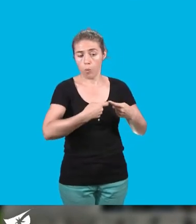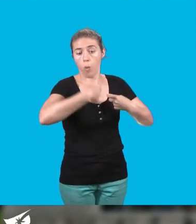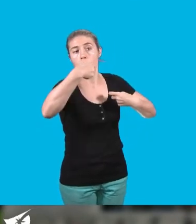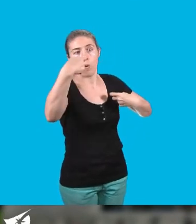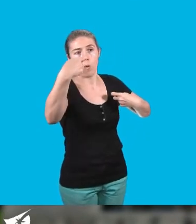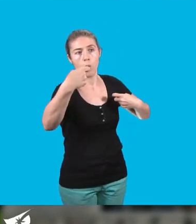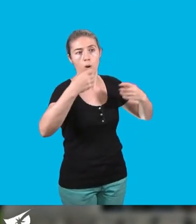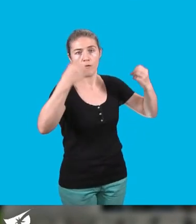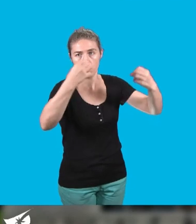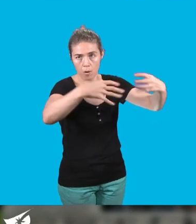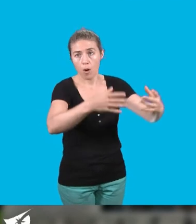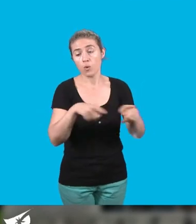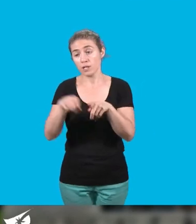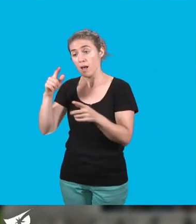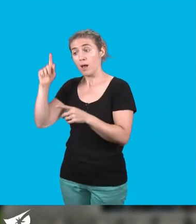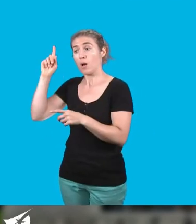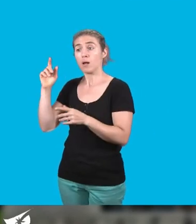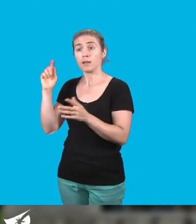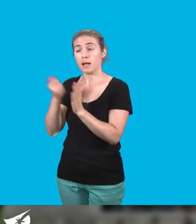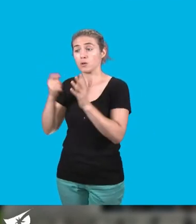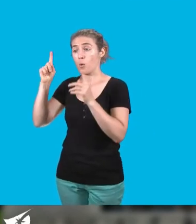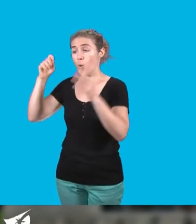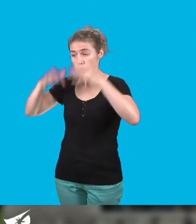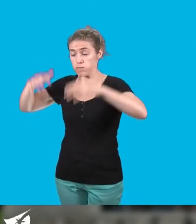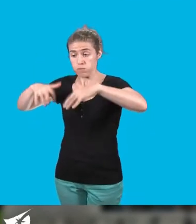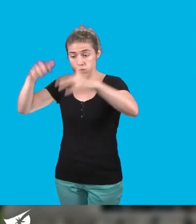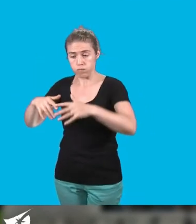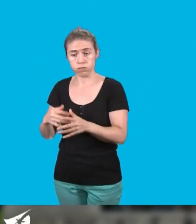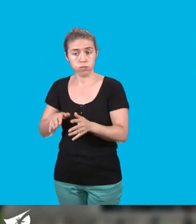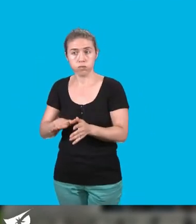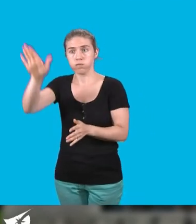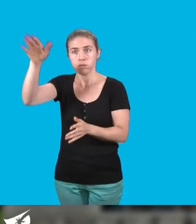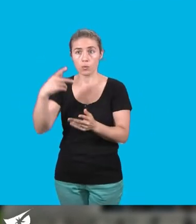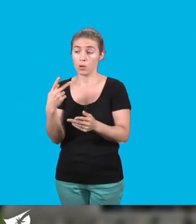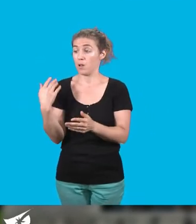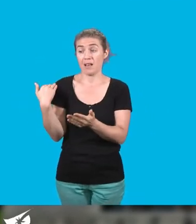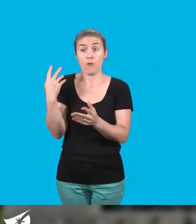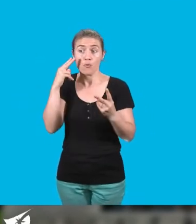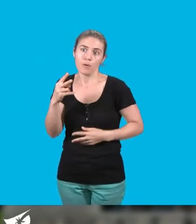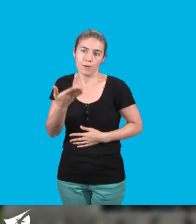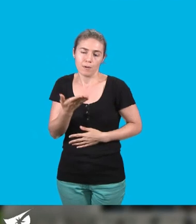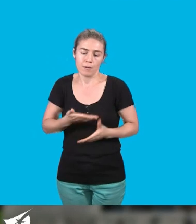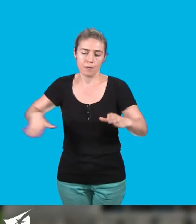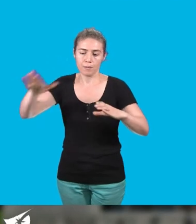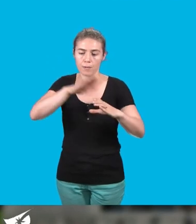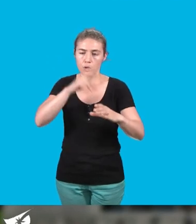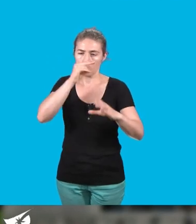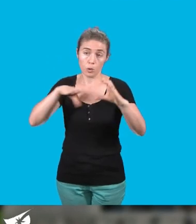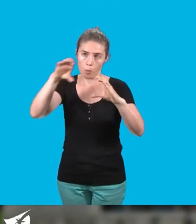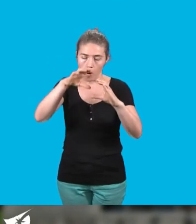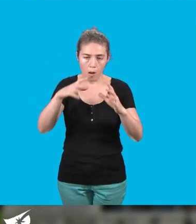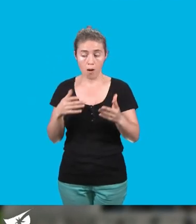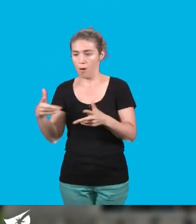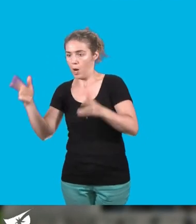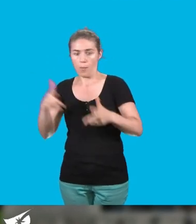plus intenses. Nous l'avons vécu sur le territoire métropolitain il y a encore quelques jours, et évidemment on se doit d'agir